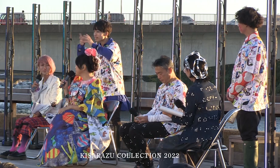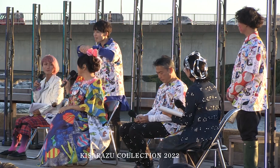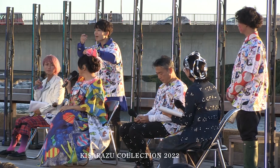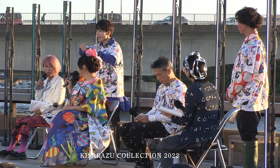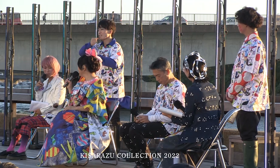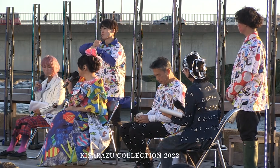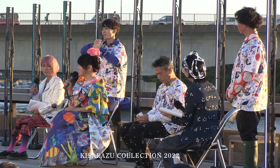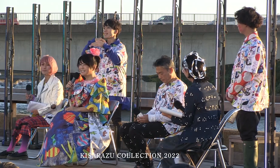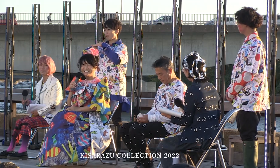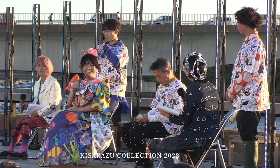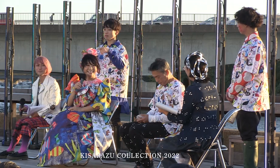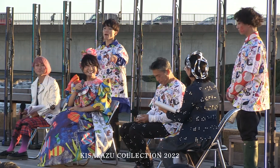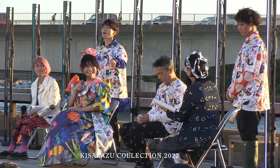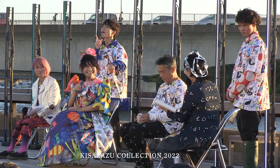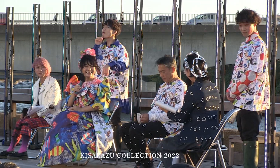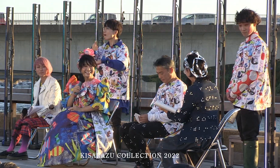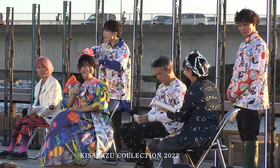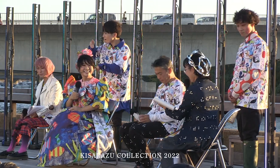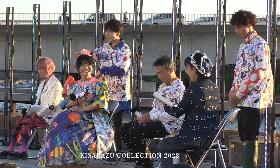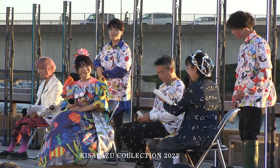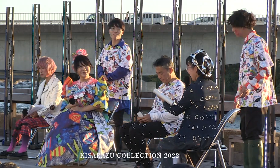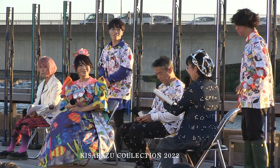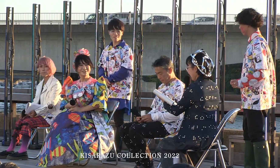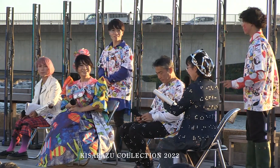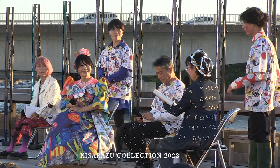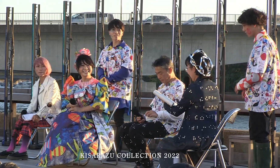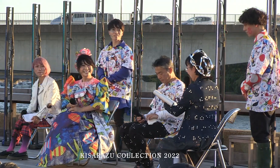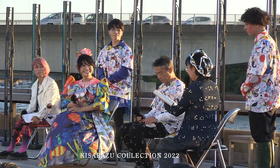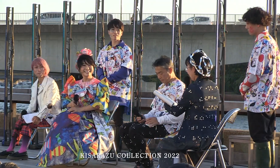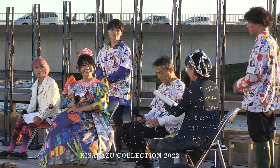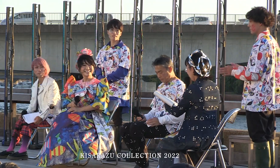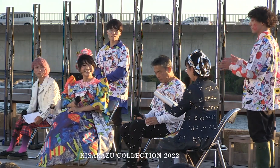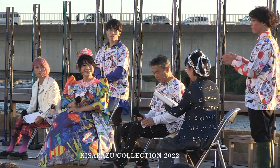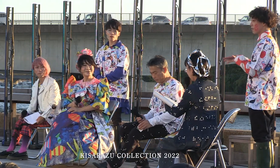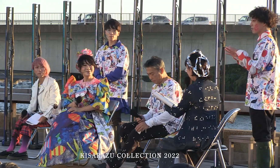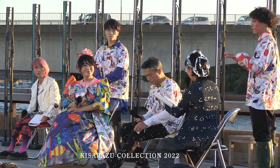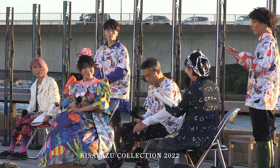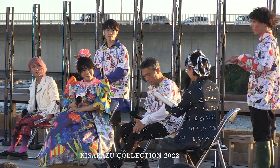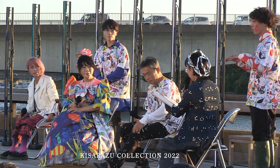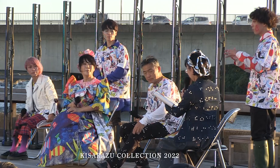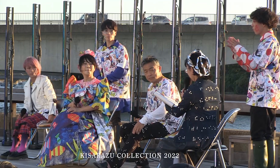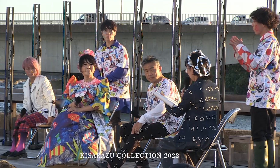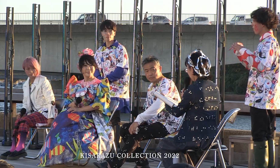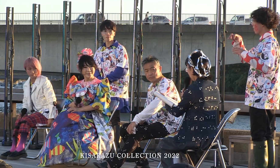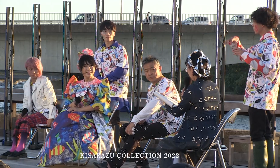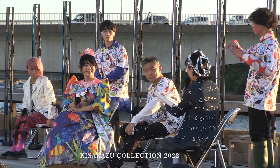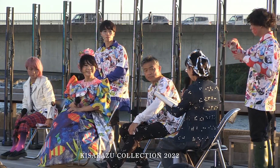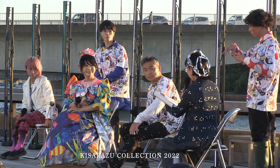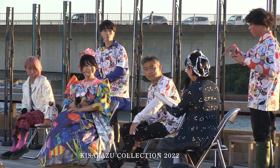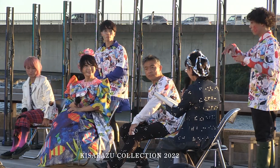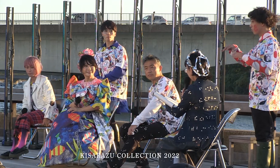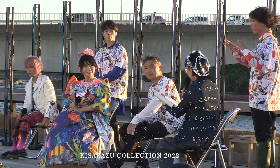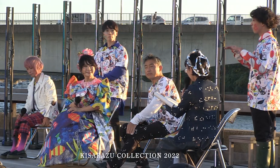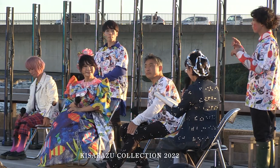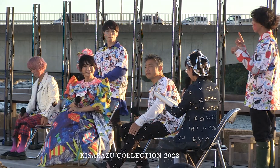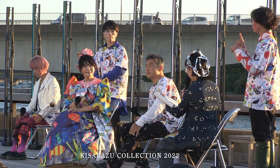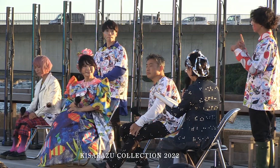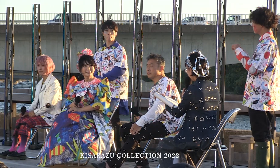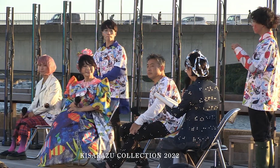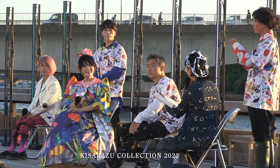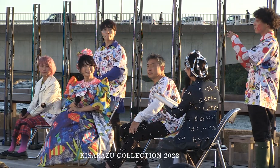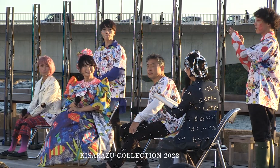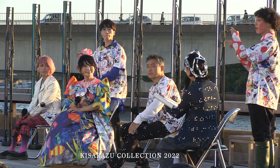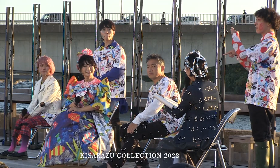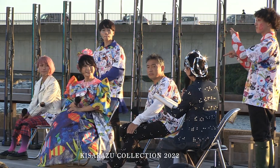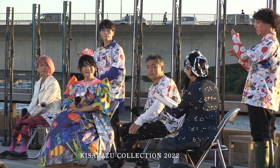ありがとうございます。はい、 では今日の会場となっている今年3月に新